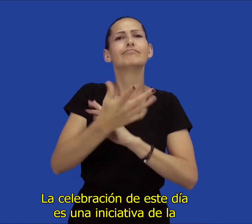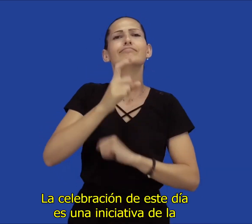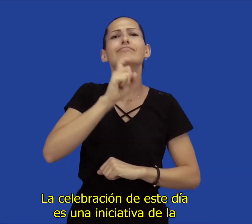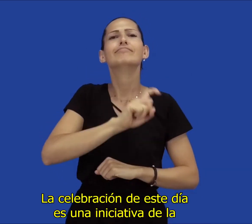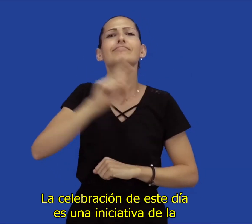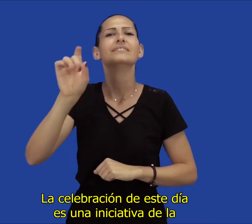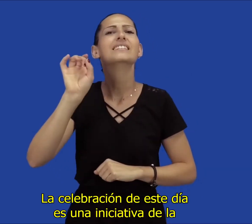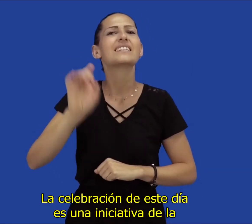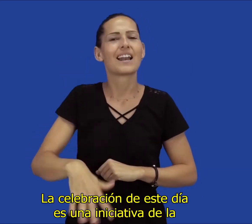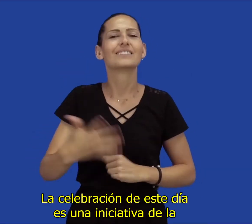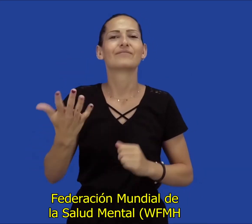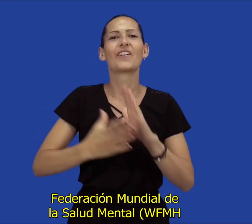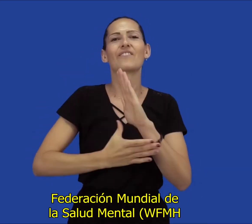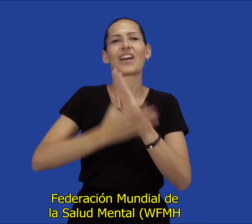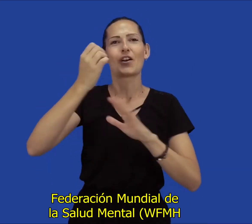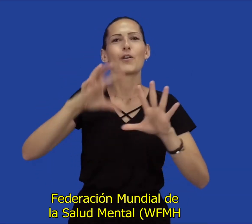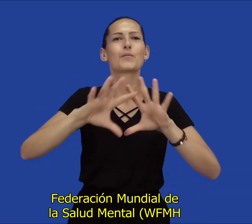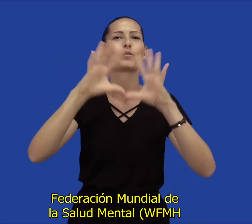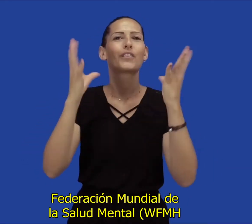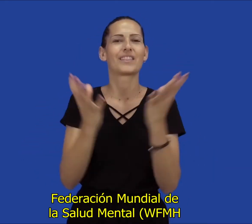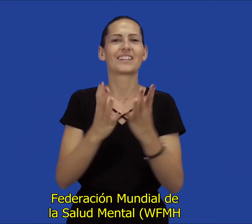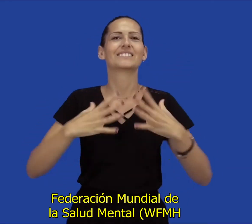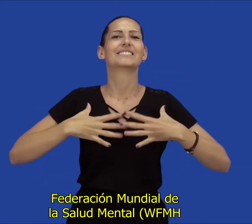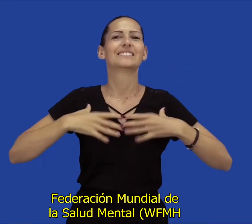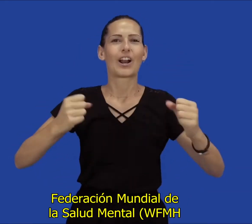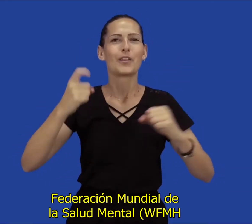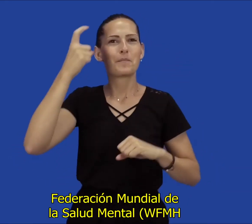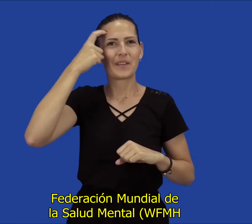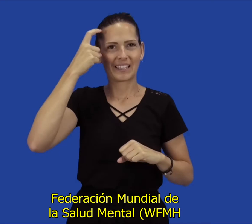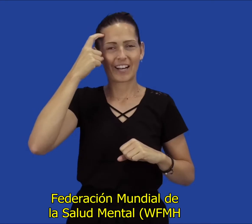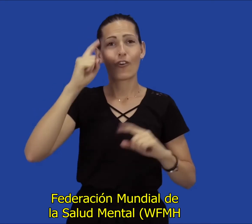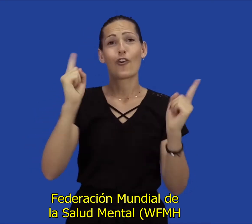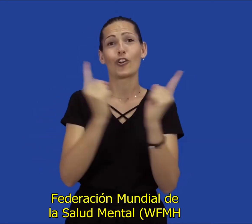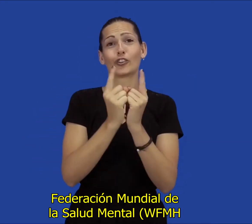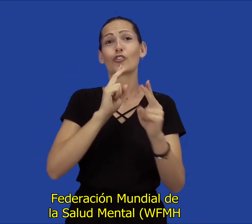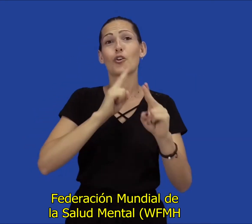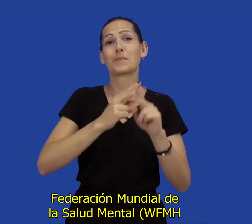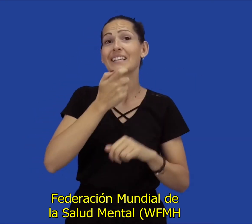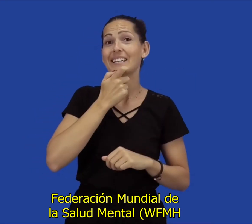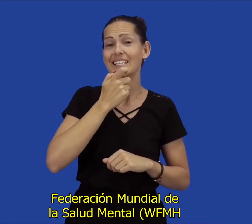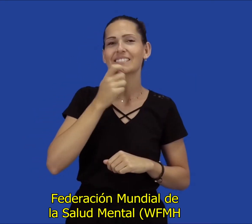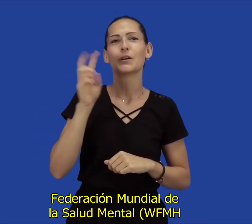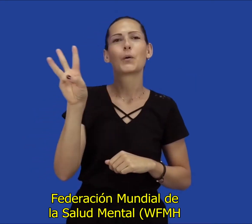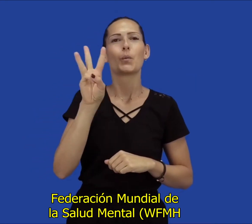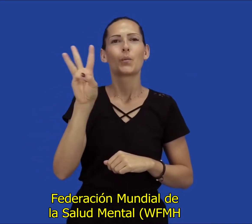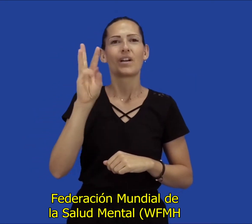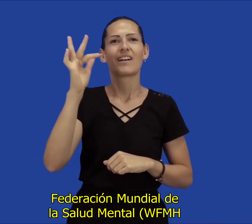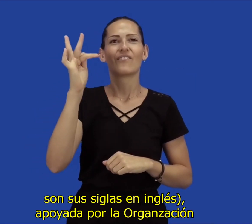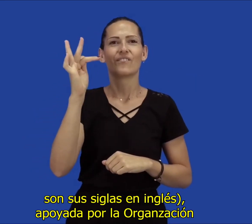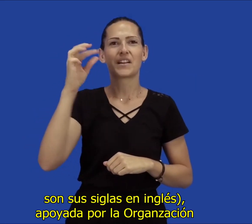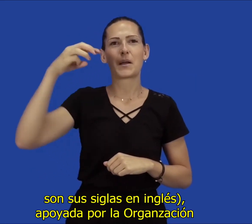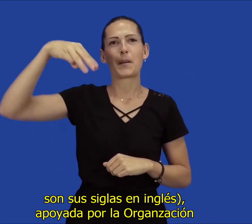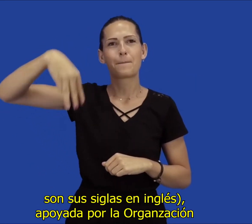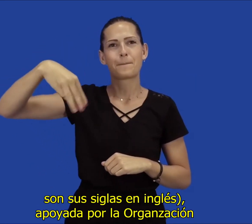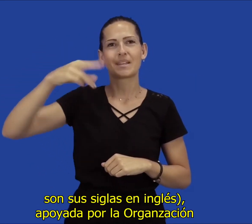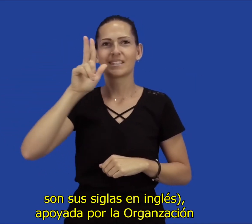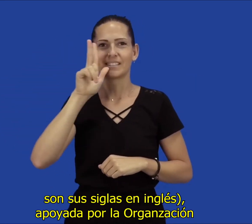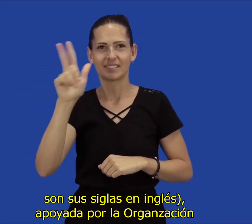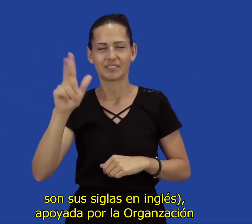la celebración de este día es una iniciativa de la federación mundial de la salud mental w efe gmh son